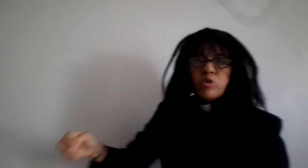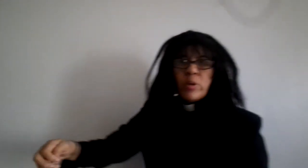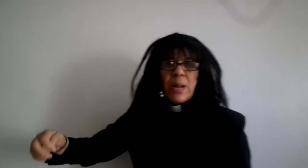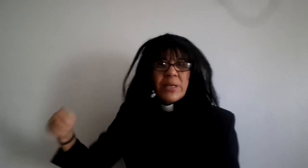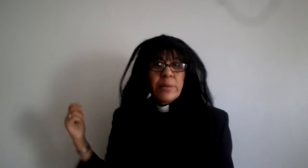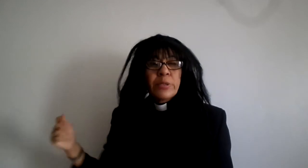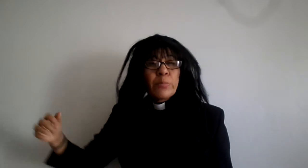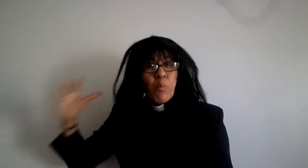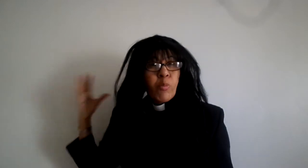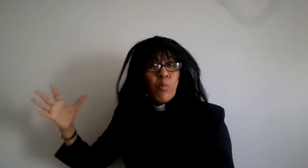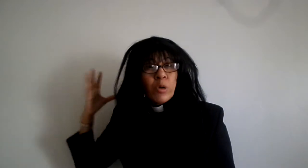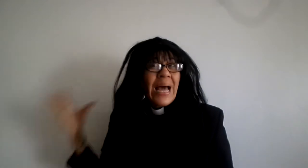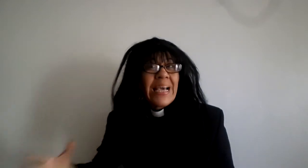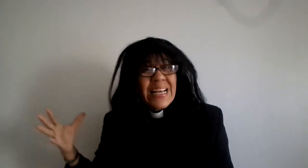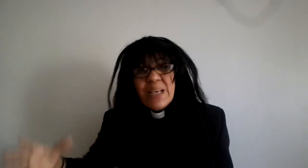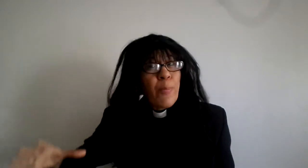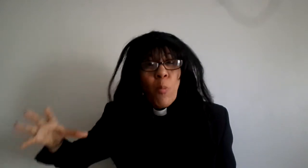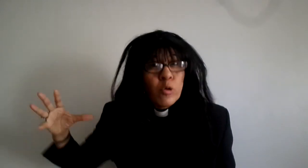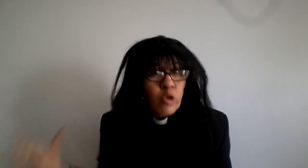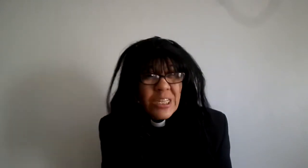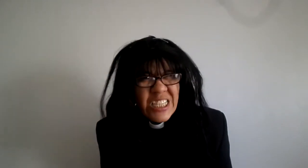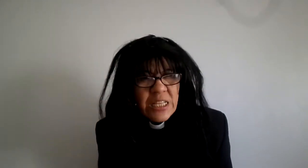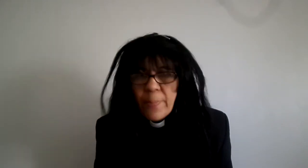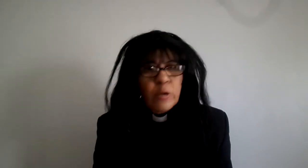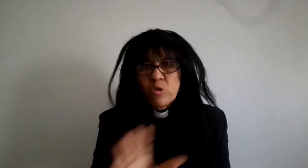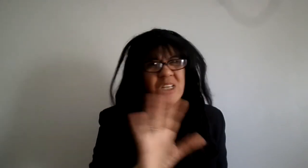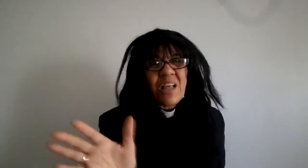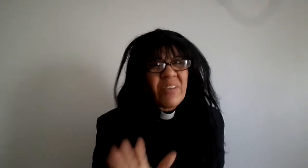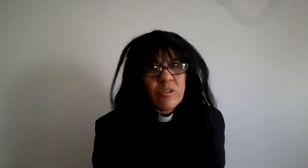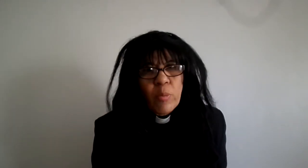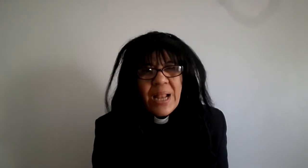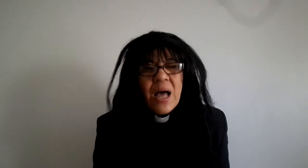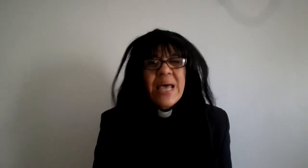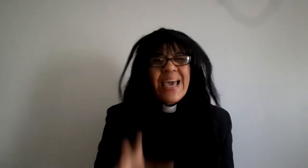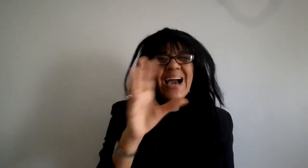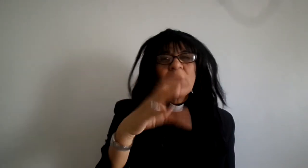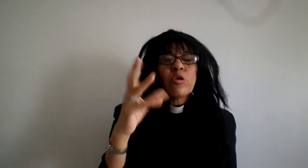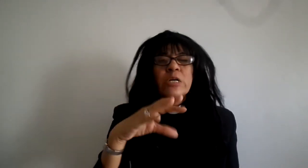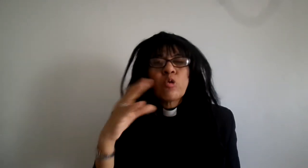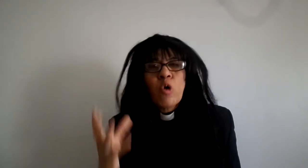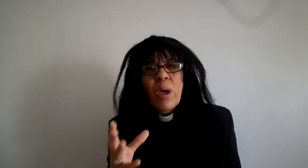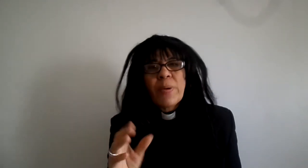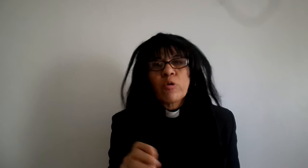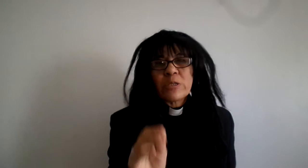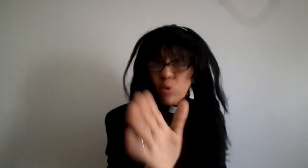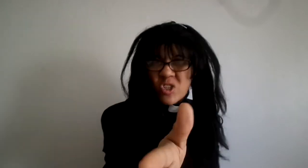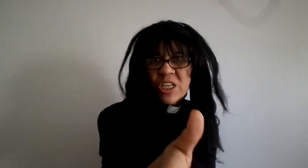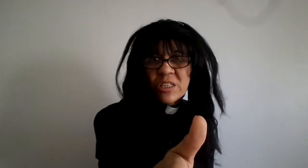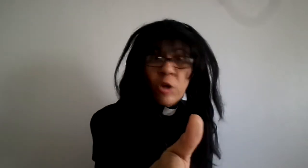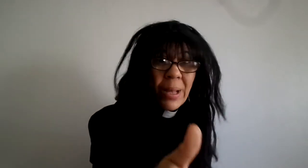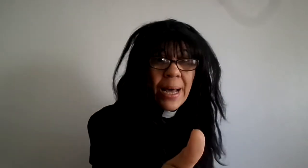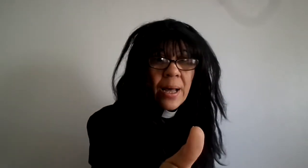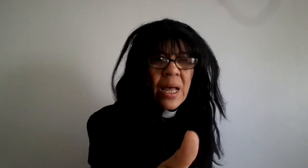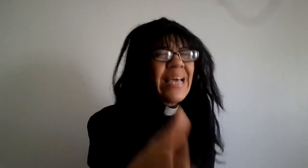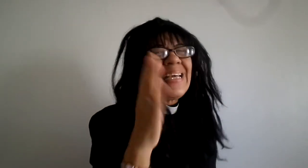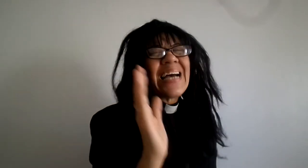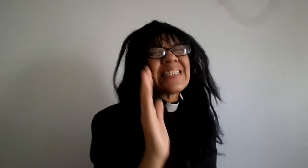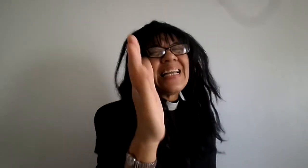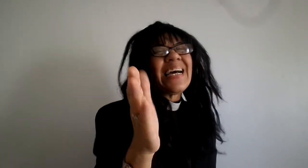estuviera mirando, las iglesias por un montón de llenas, pero no se está viendo, ¿verdad? Es algo que tú no ves, pero que tú lo sientes, ¿no es verdad? Y así es la